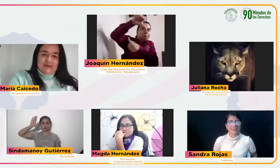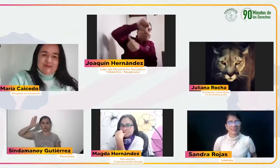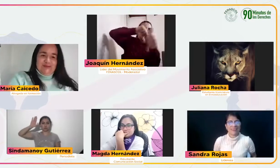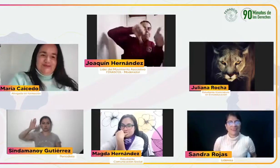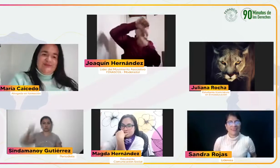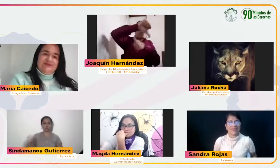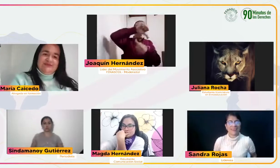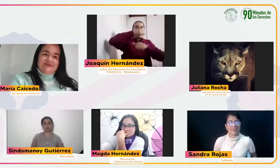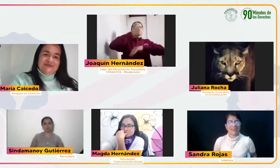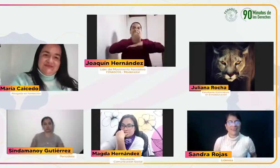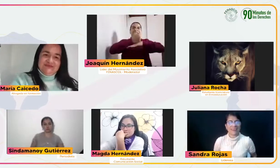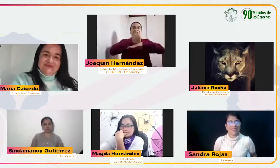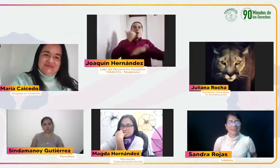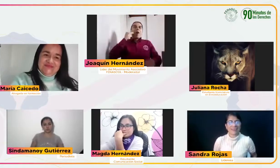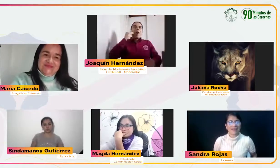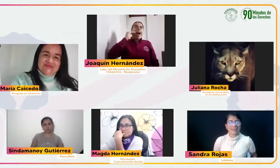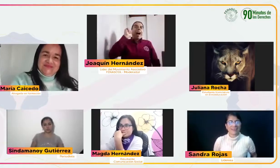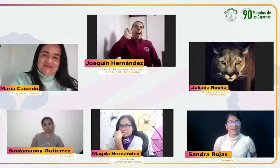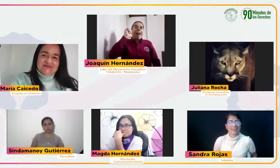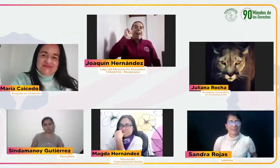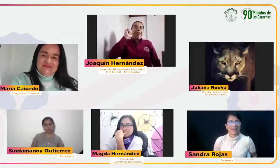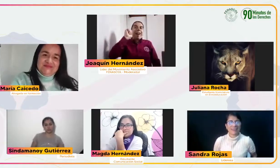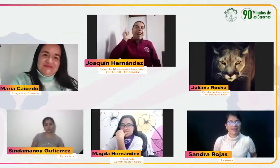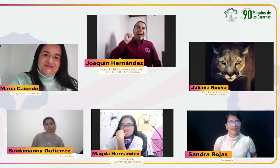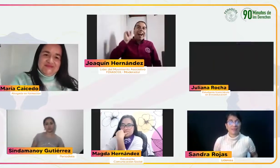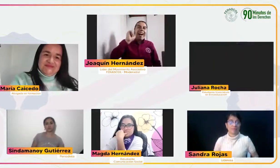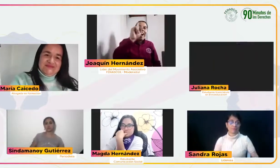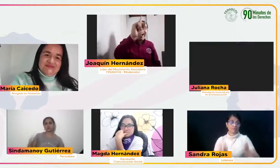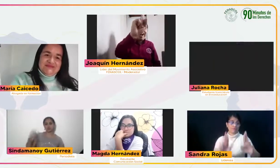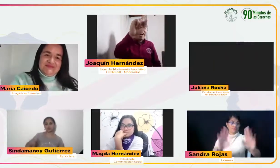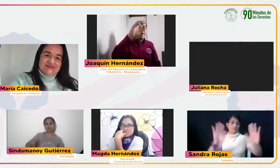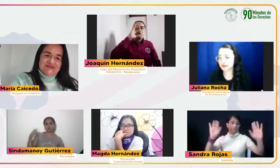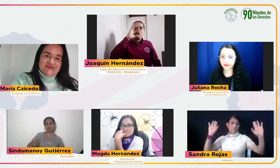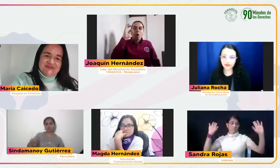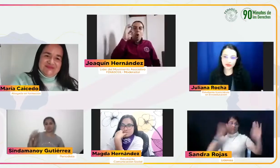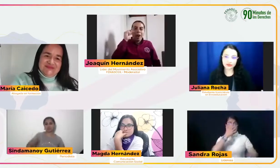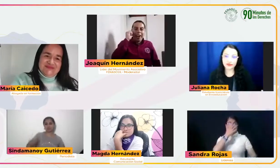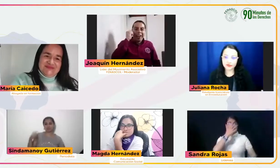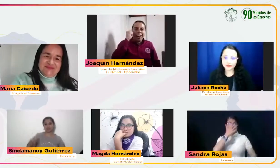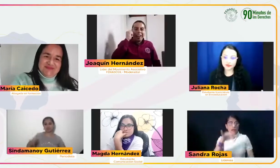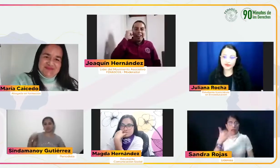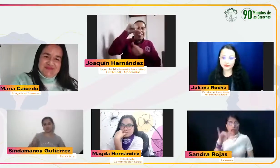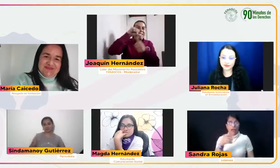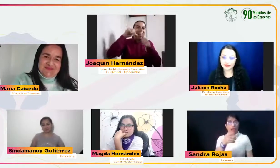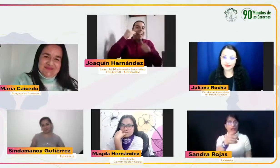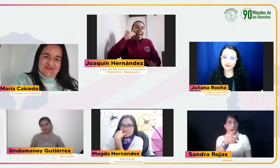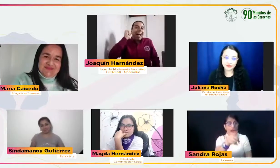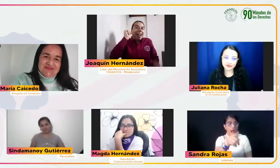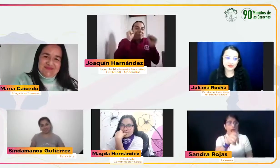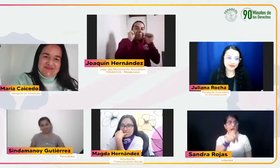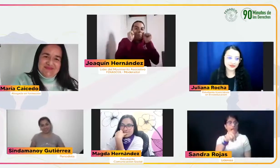futuro este cambio de dirección en FENASCOL, pues ya